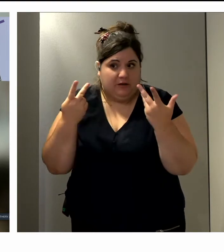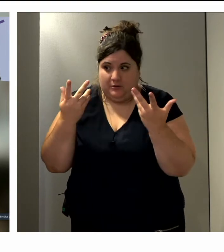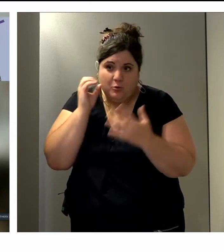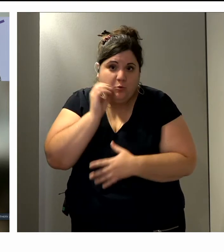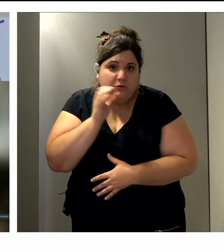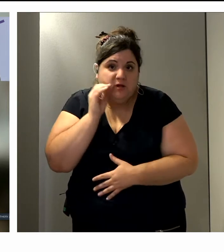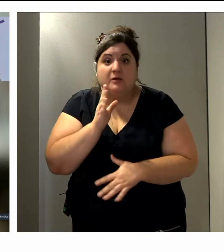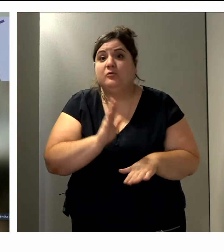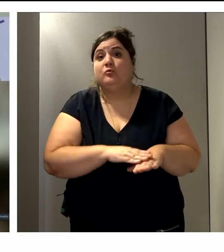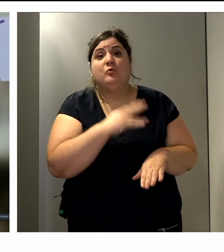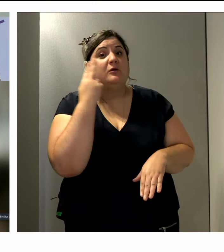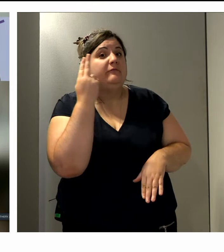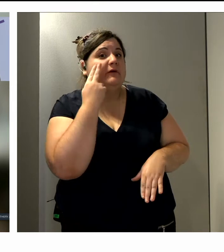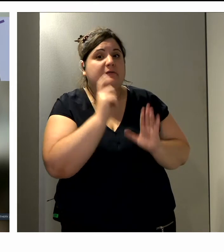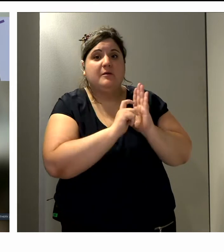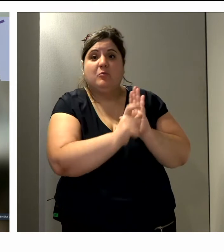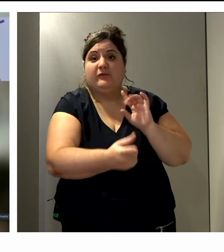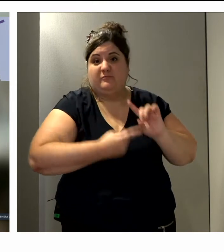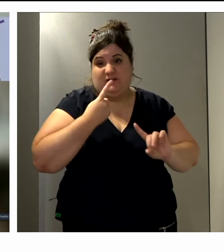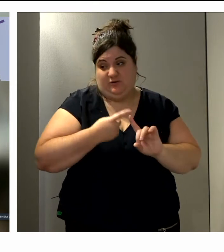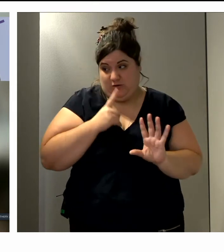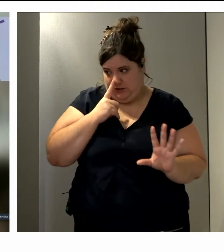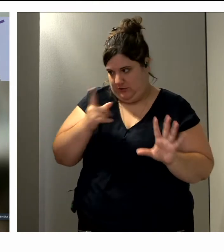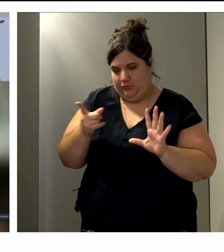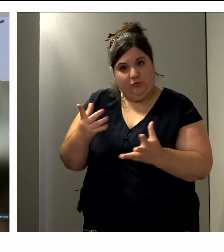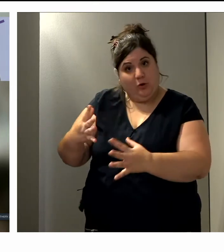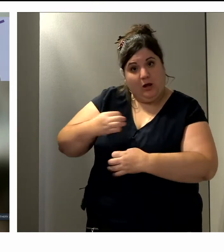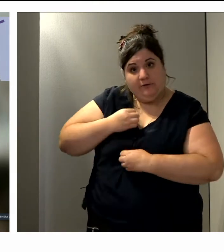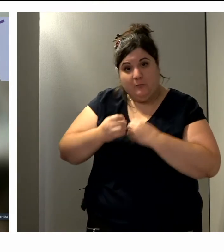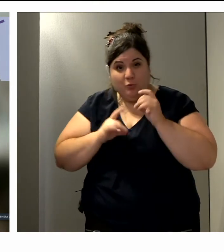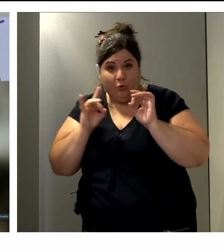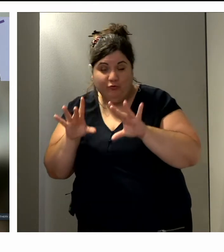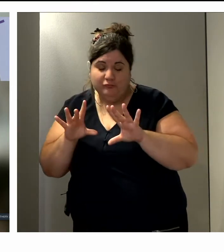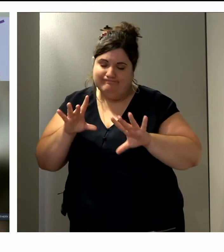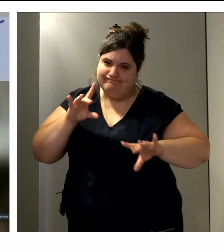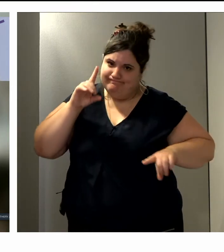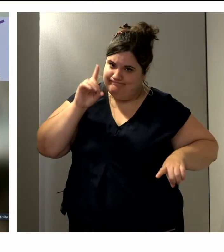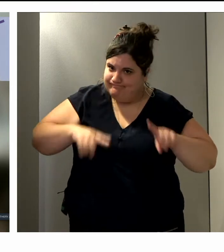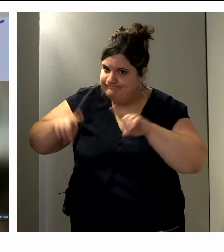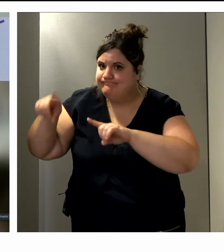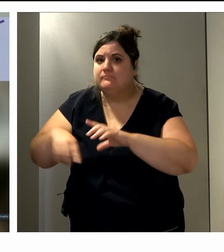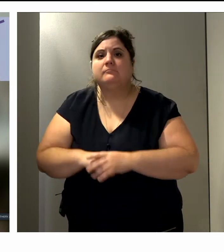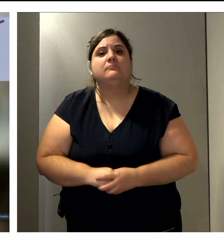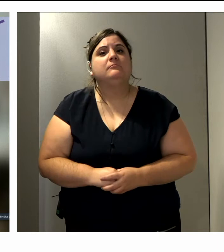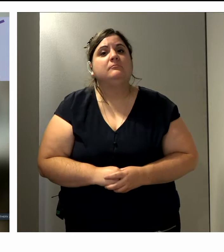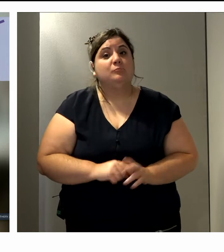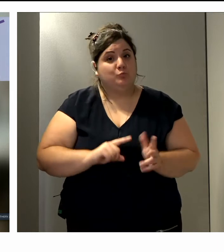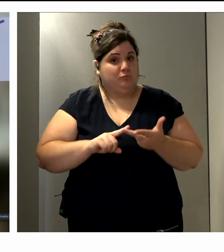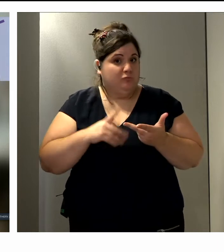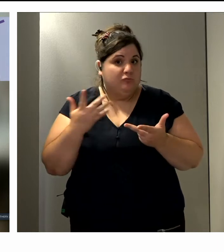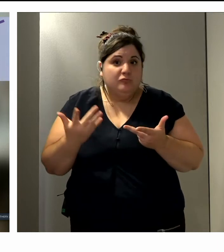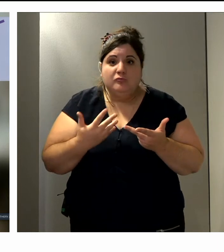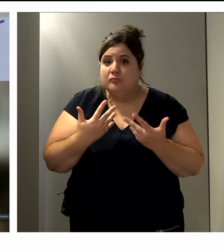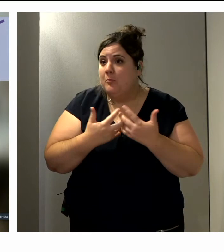universités où il faut un process particulier. Vous avez des contraintes liées, je pense notamment par exemple à l'utilisation d'une ventilation ou